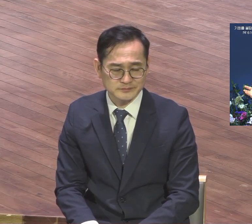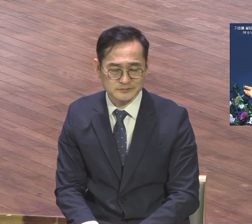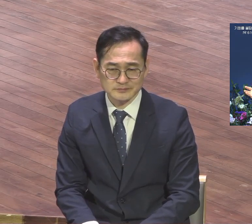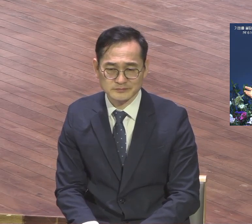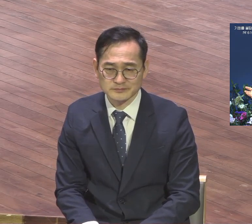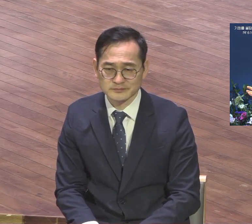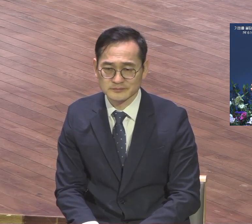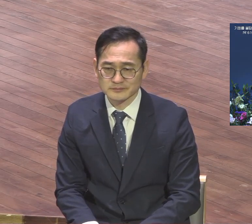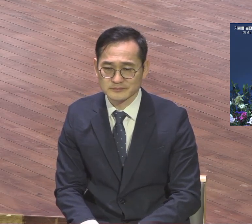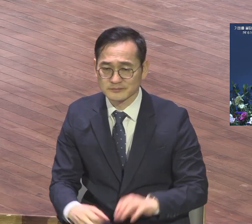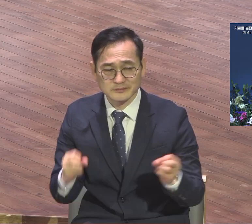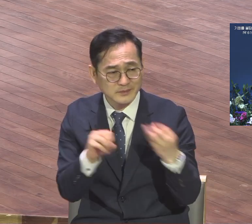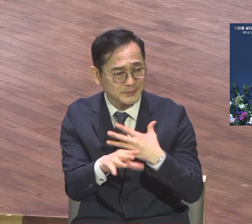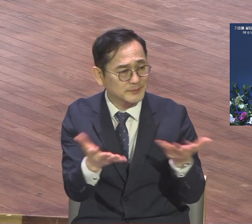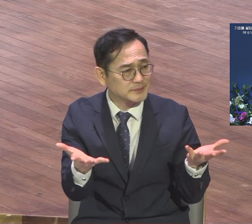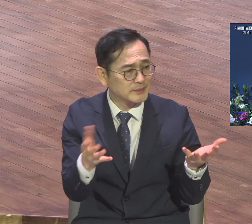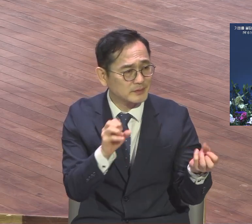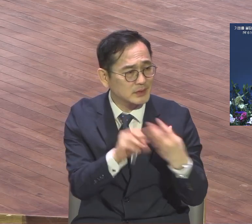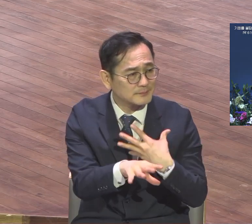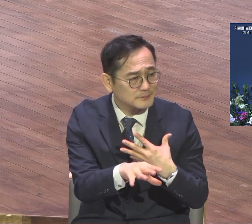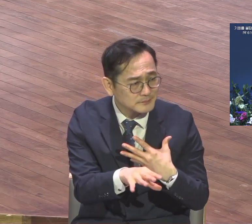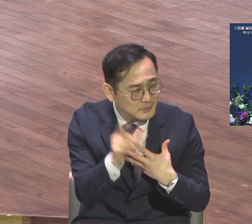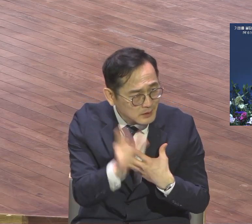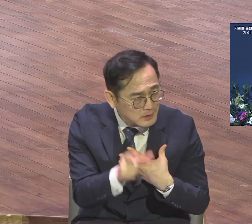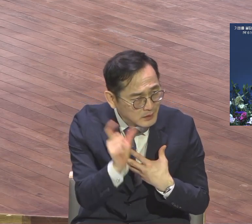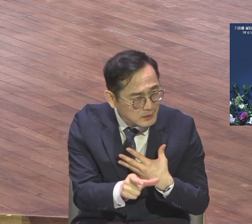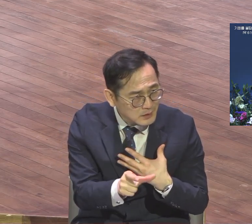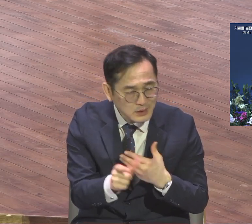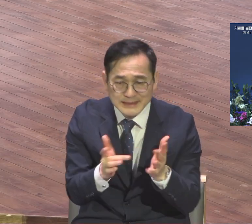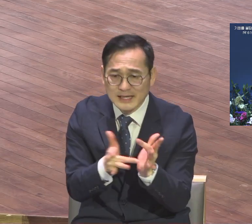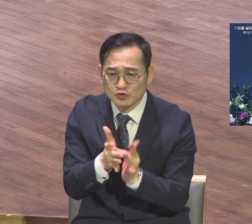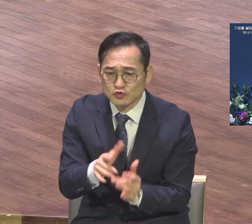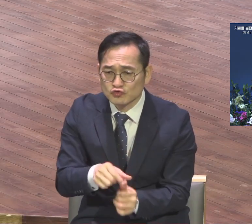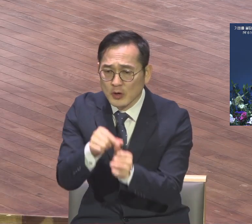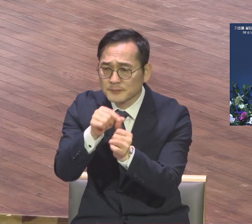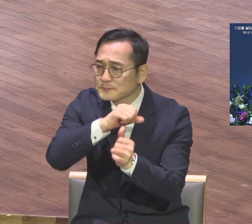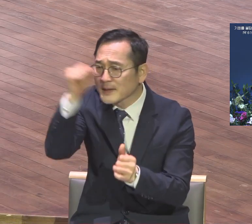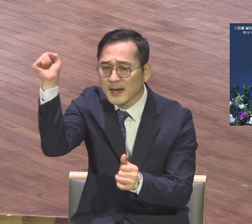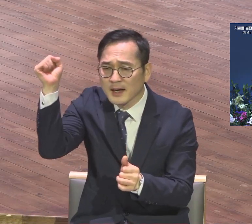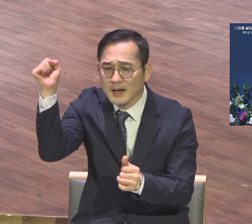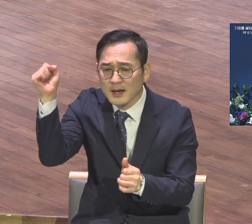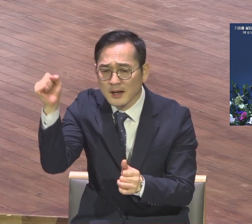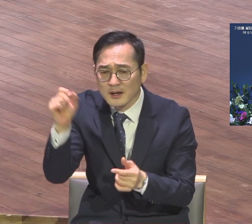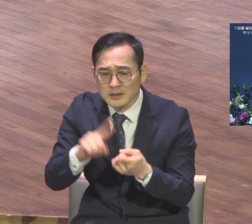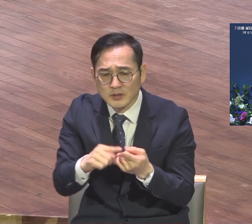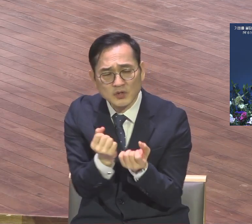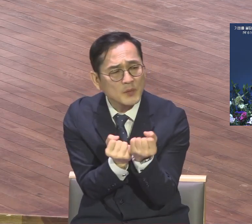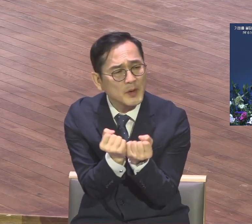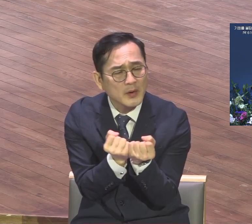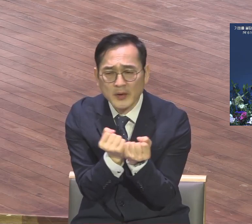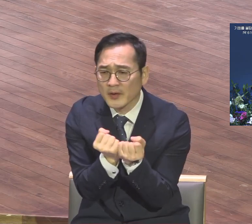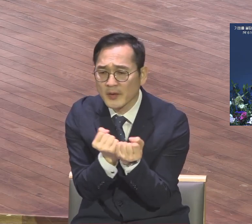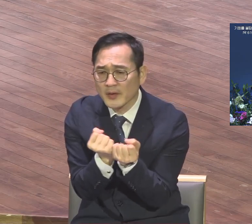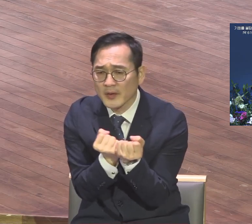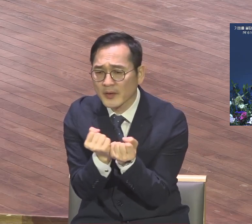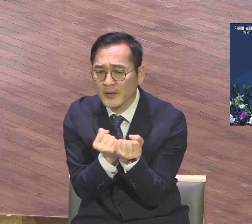없어요. 왜 예수 믿으면 구원 받는지 성경적 근거로 당신 내게 설명해 보세요.